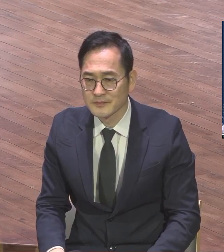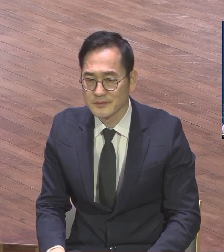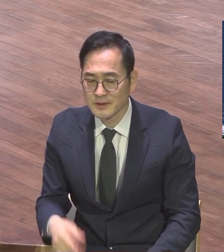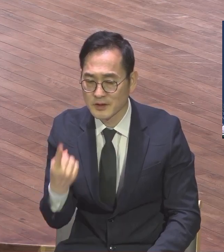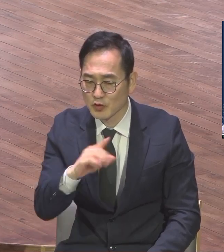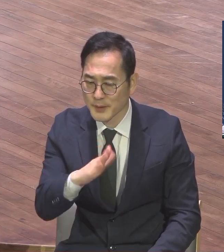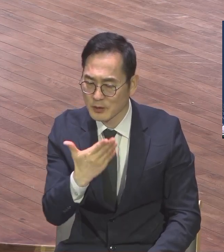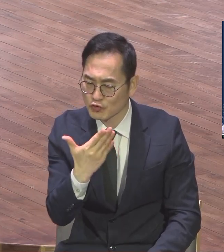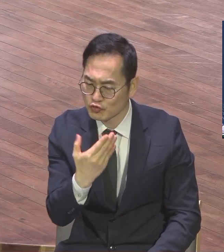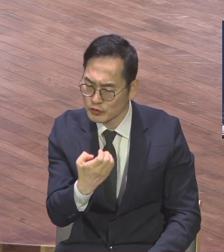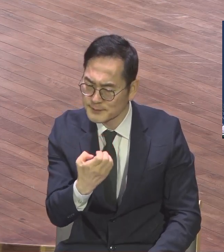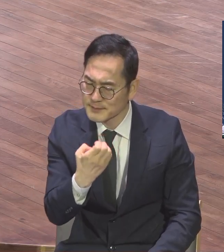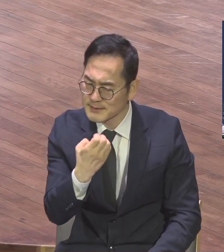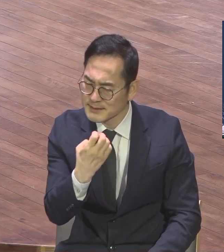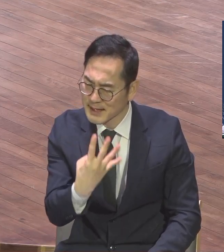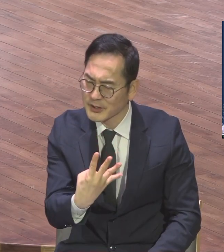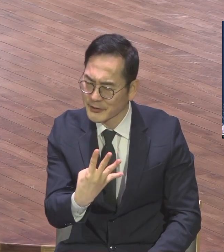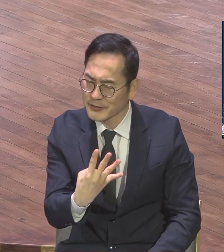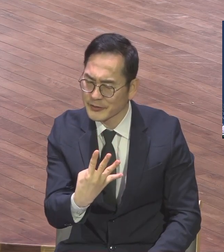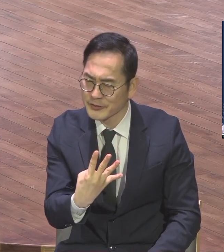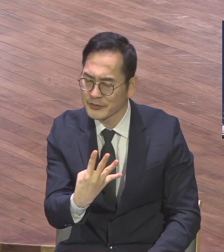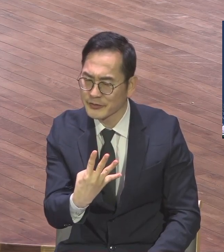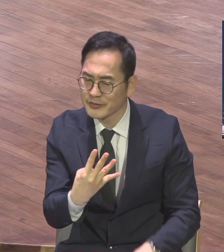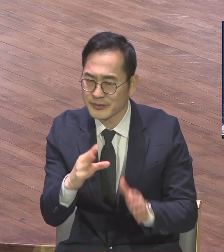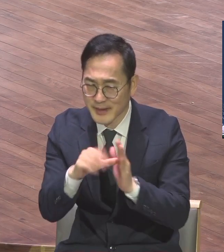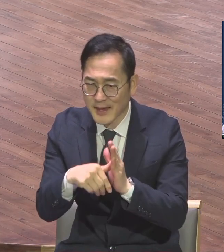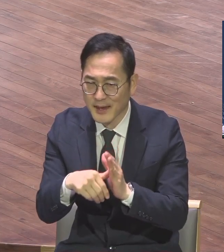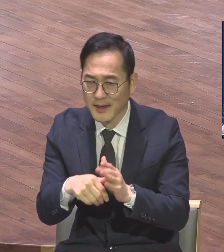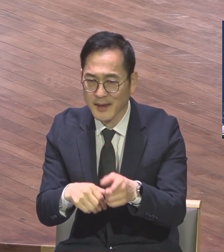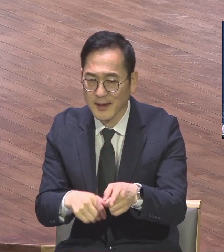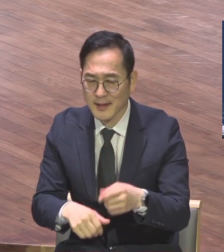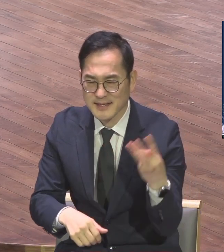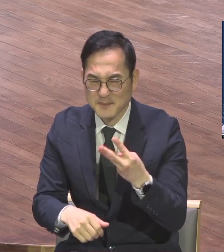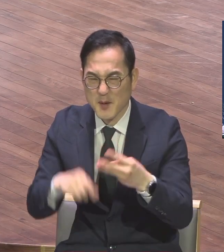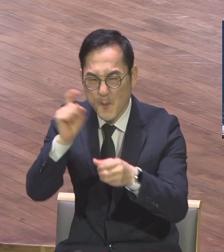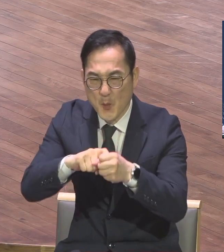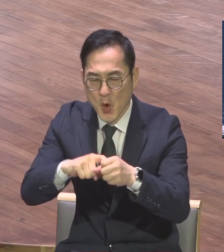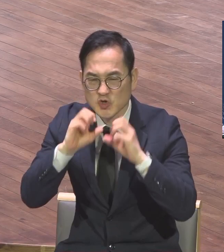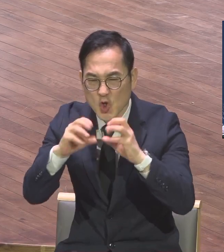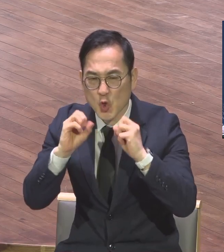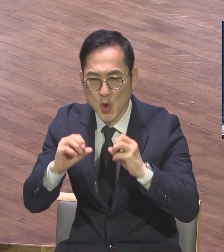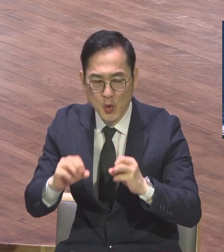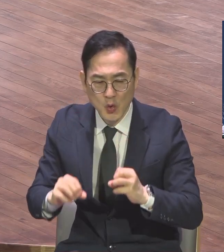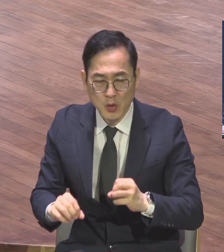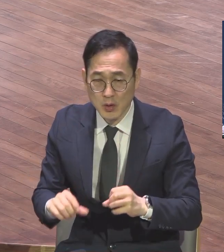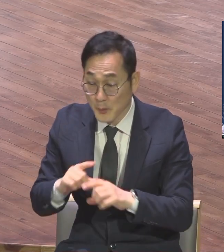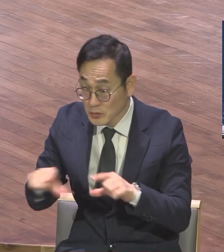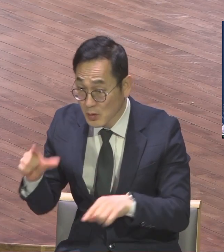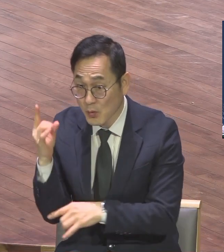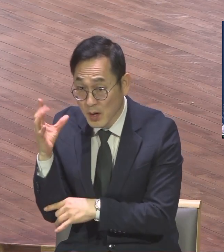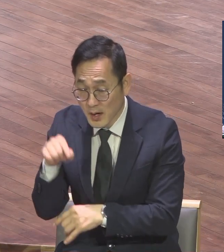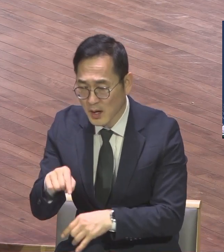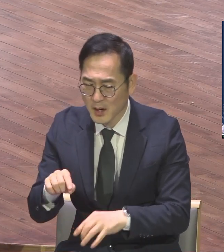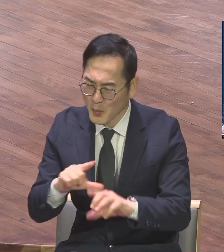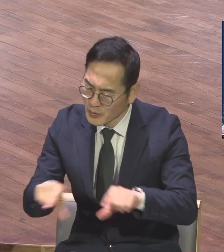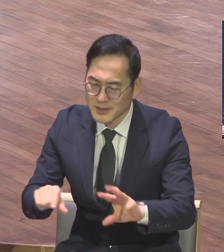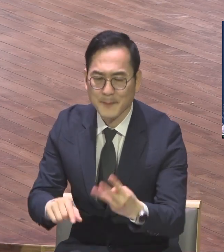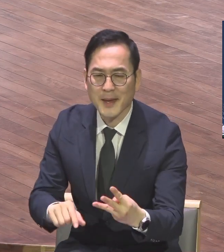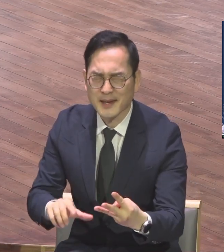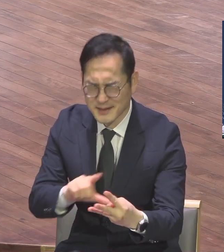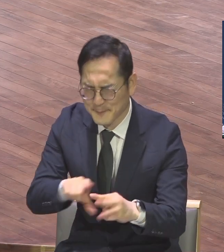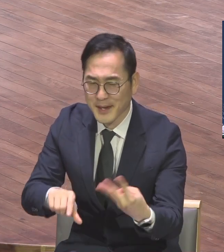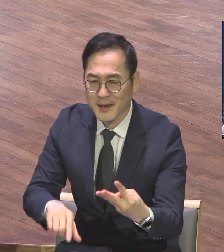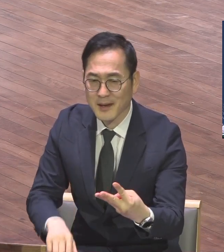날 3,000명 전도운동을 해서 그 당시 우리 교회가 주일학교 학생 포함해서 한 300명 출석하는 교회인데